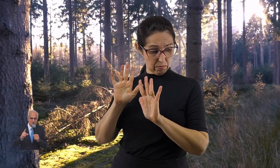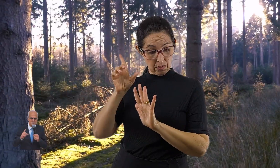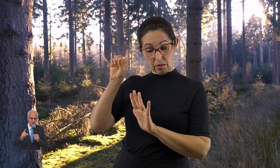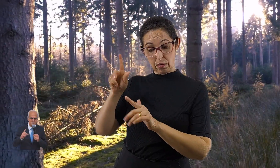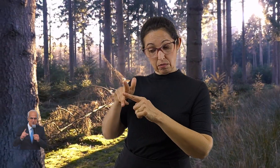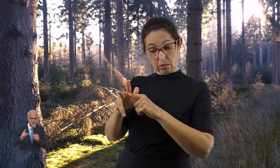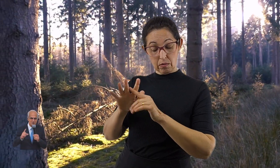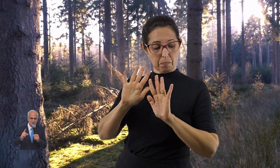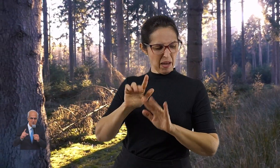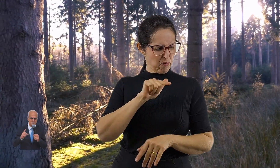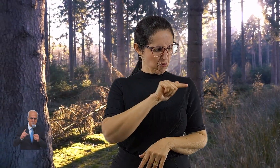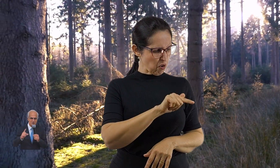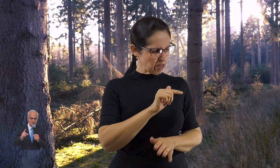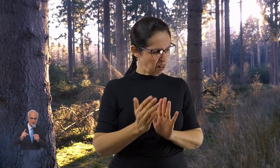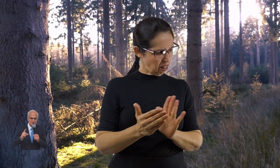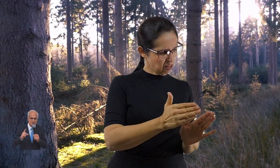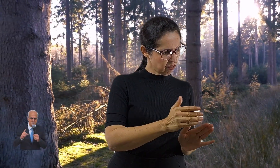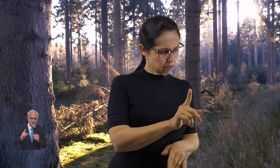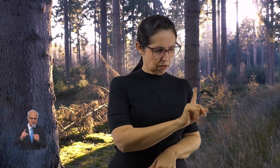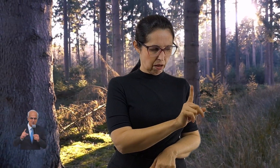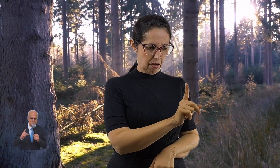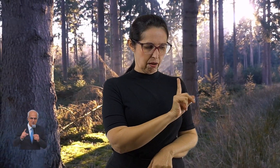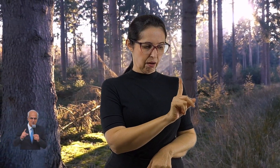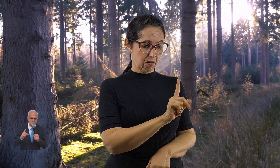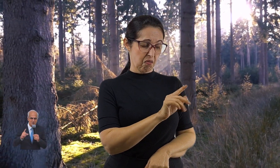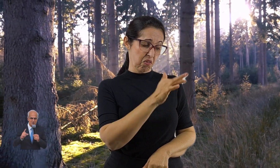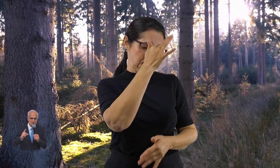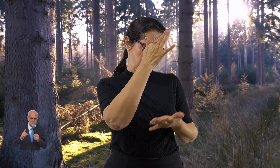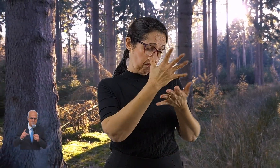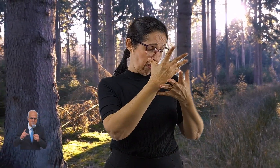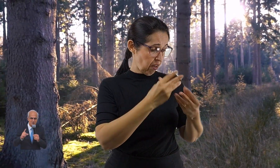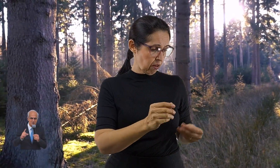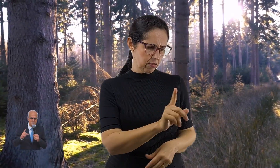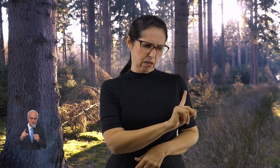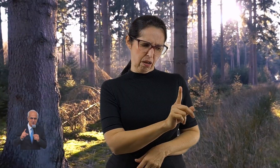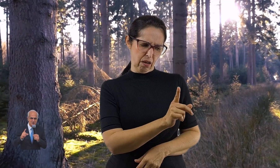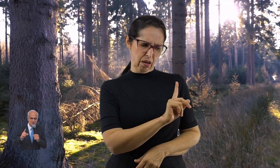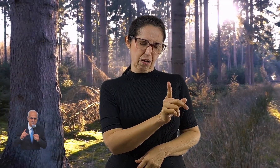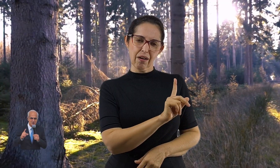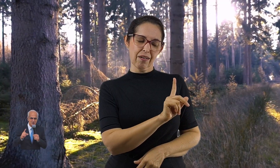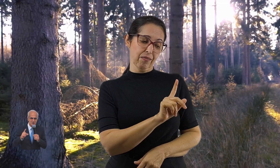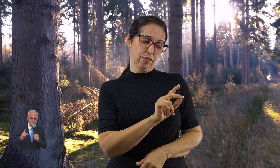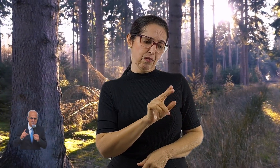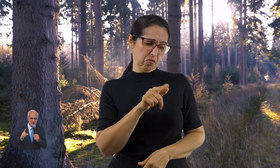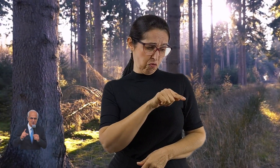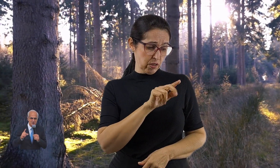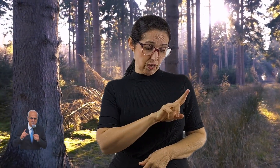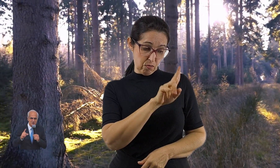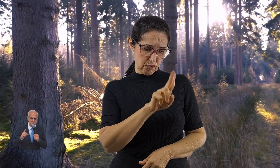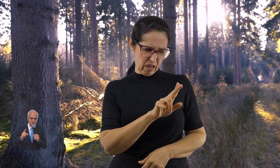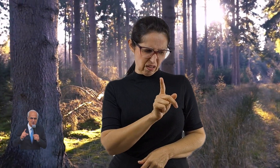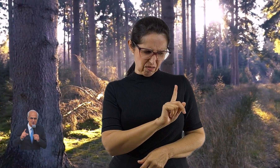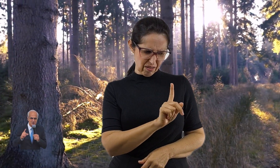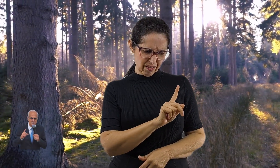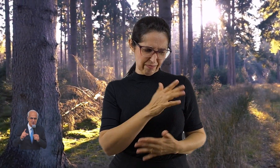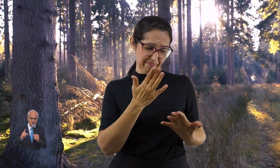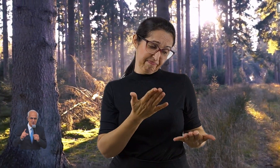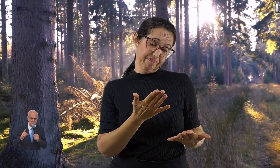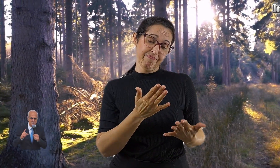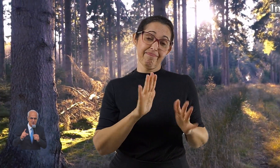para você estar mal espiritualmente. Isso não é motivo para sua frieza. Isso não é motivo para você não ser usado pelo Senhor. Mas gente tem